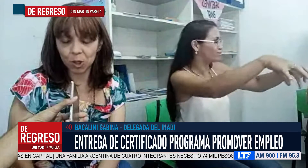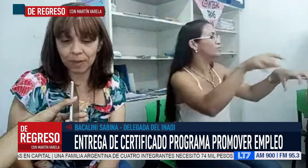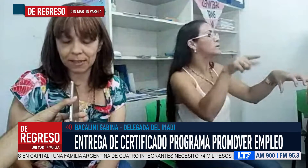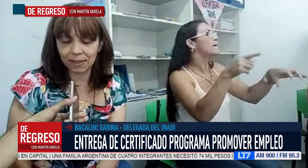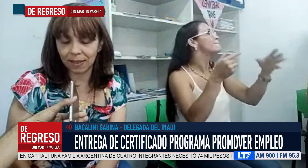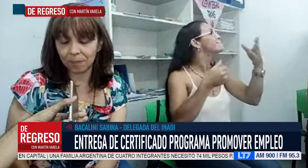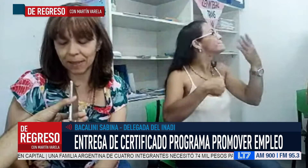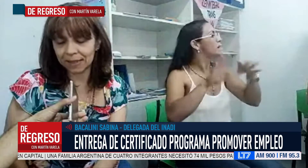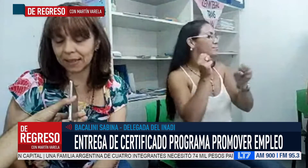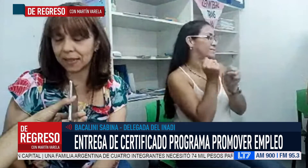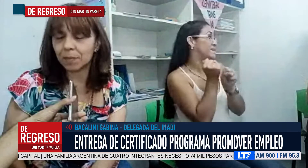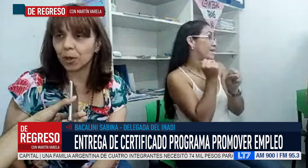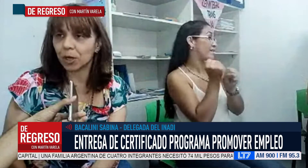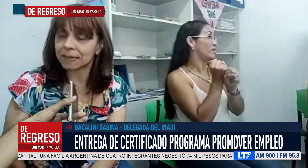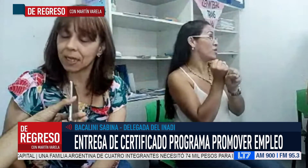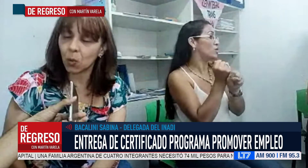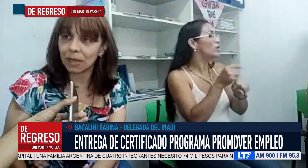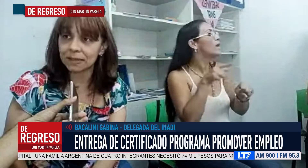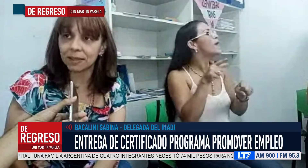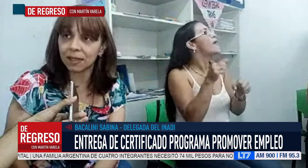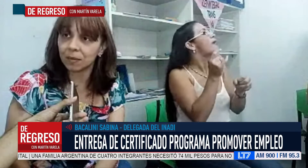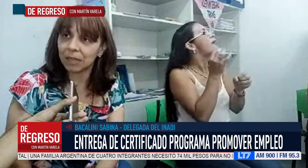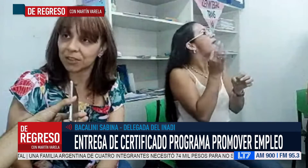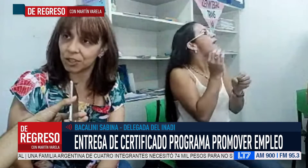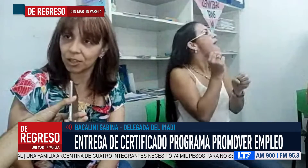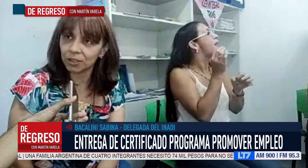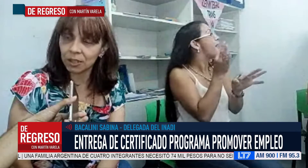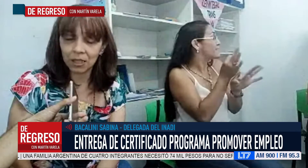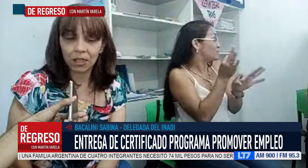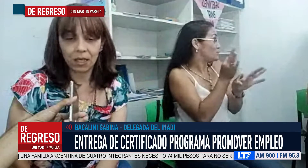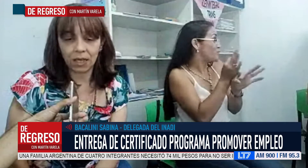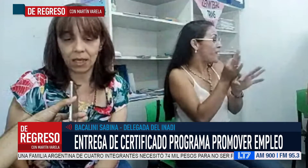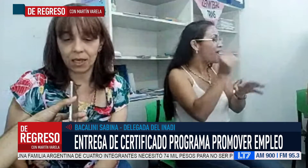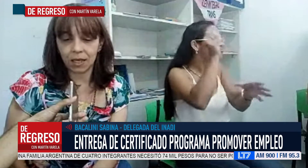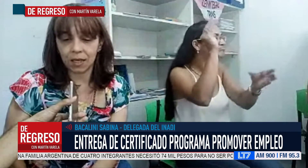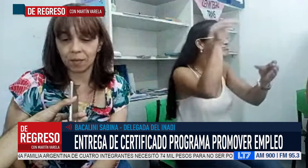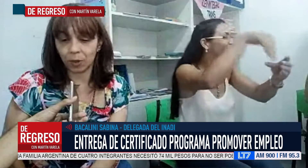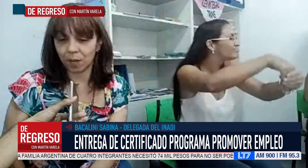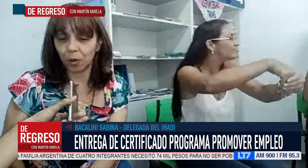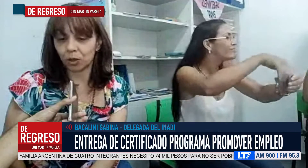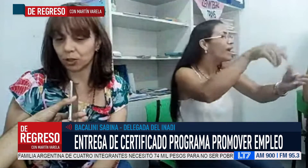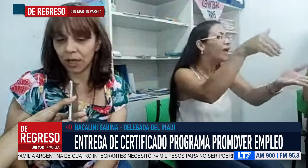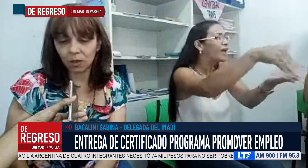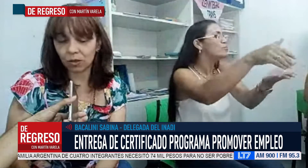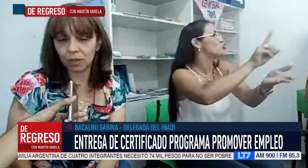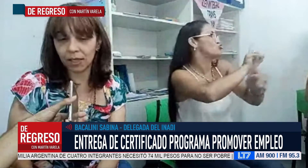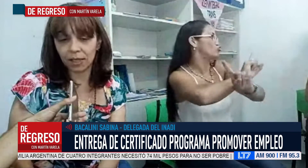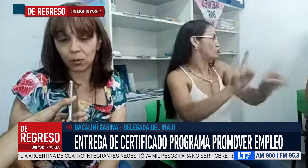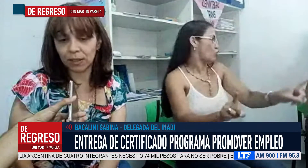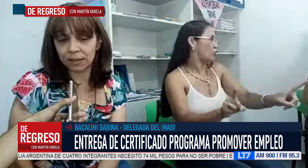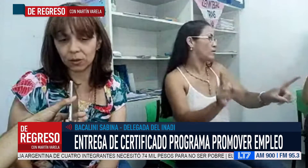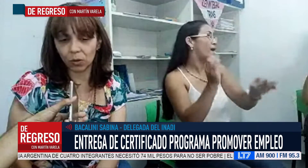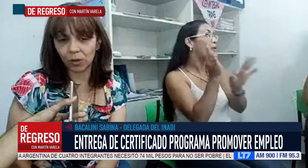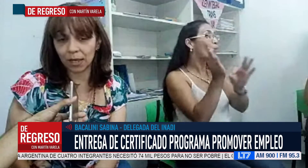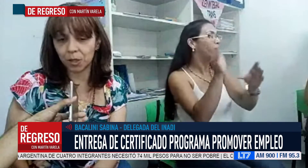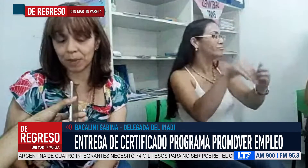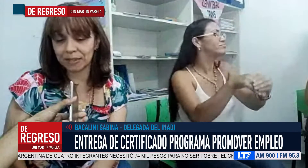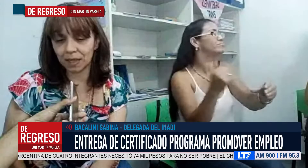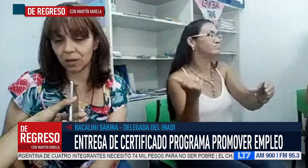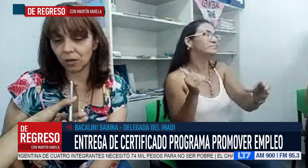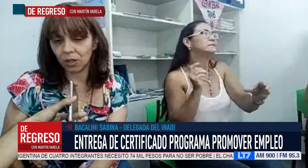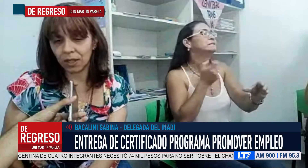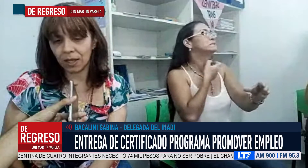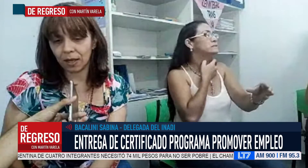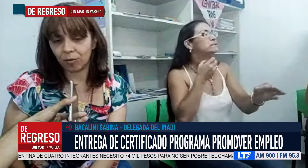mayor parte del tiempo, que va a ser Escuelas sin Discriminación, porque hemos notado que durante todo el año